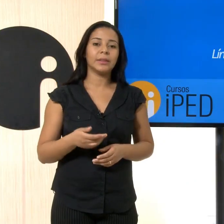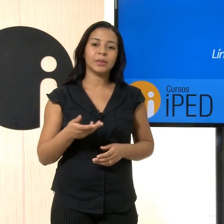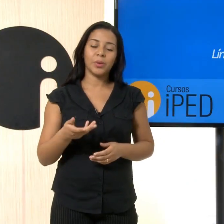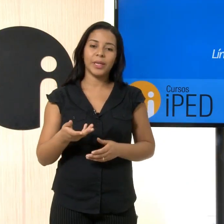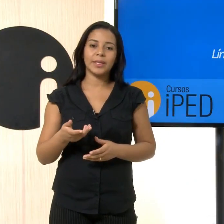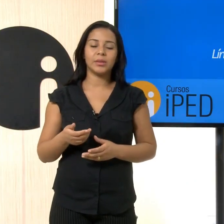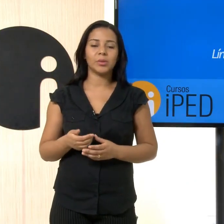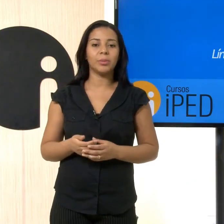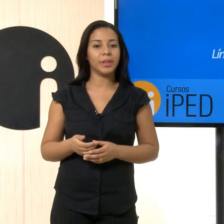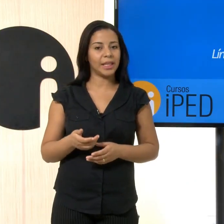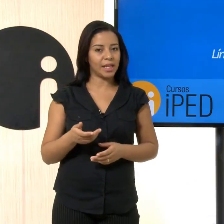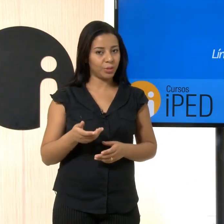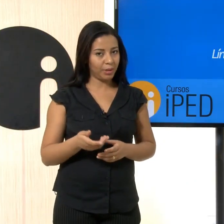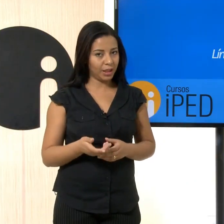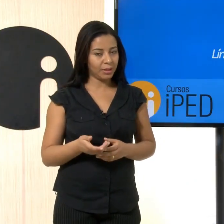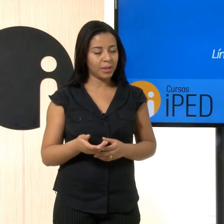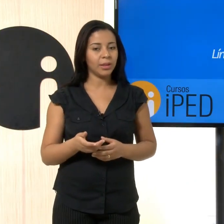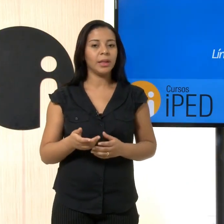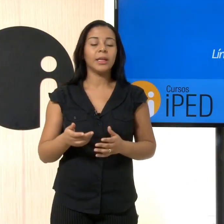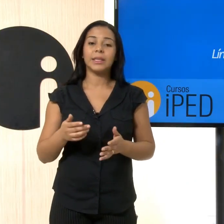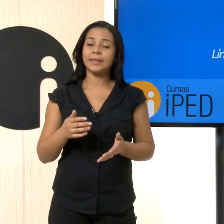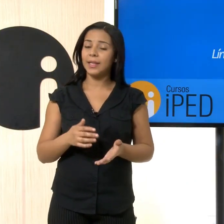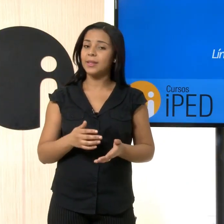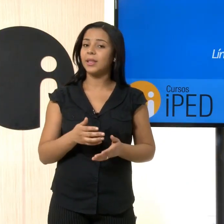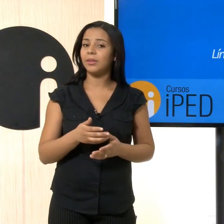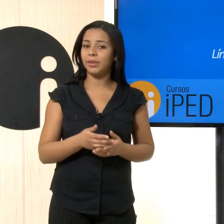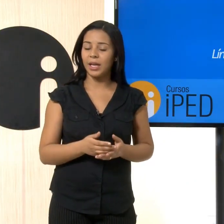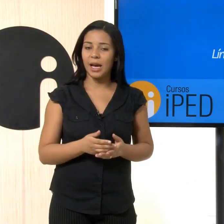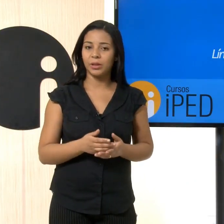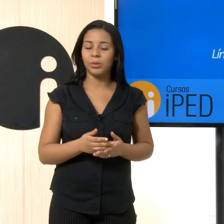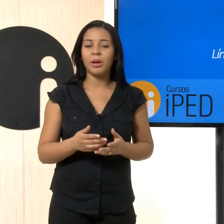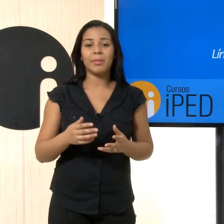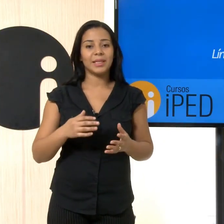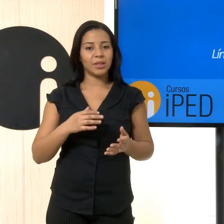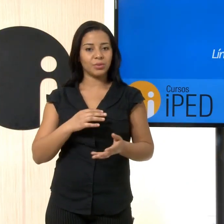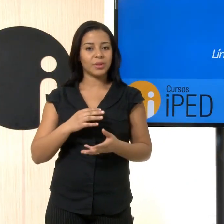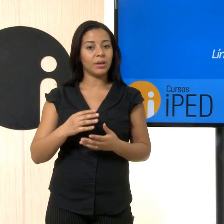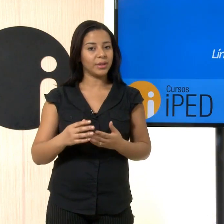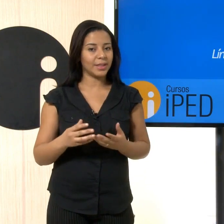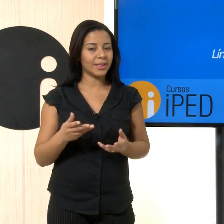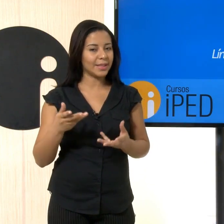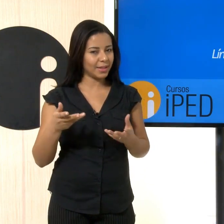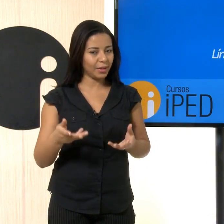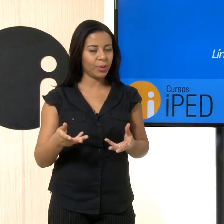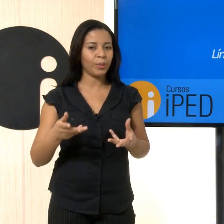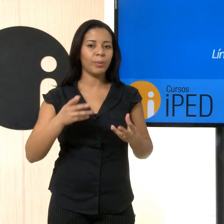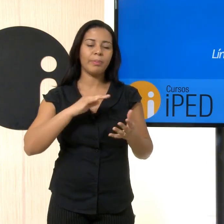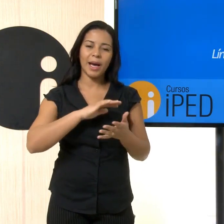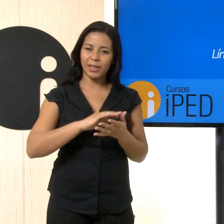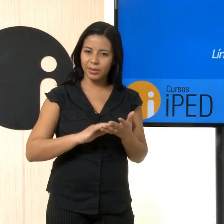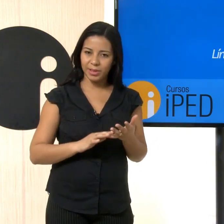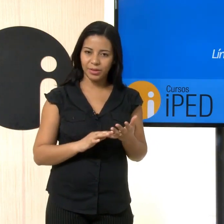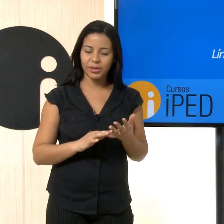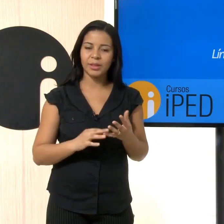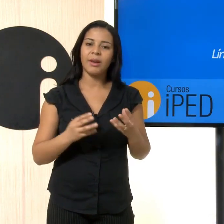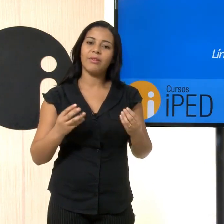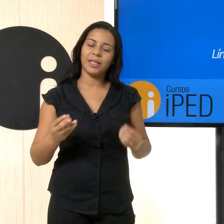São conhecidos como unidade mínima, sem significado, mas a junção desses 5 parâmetros vai